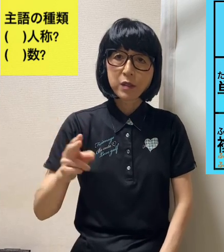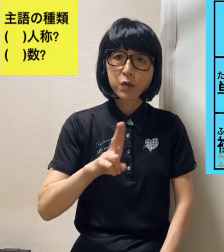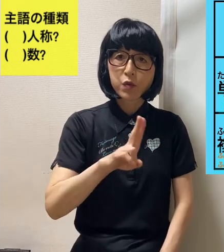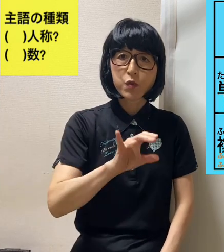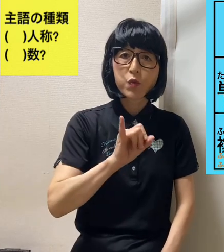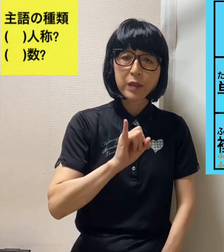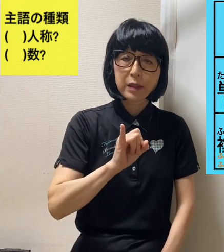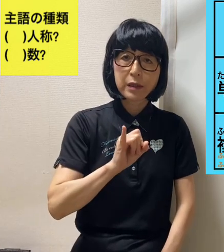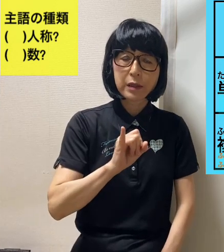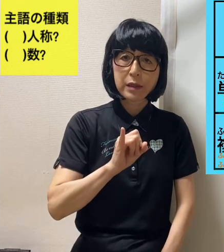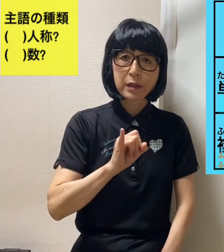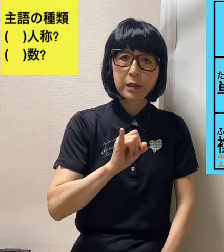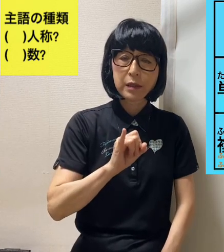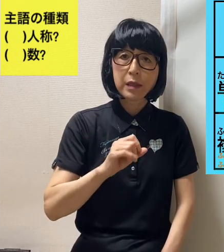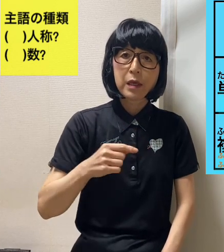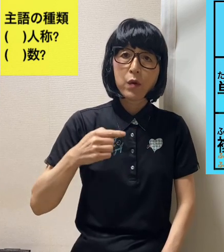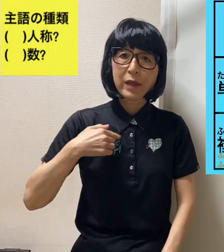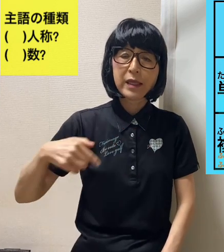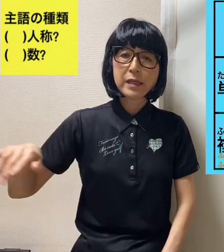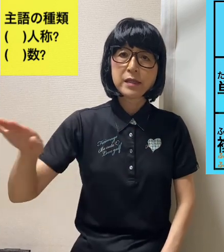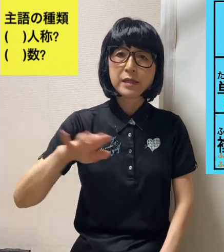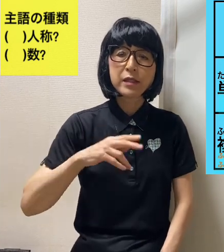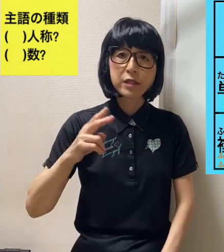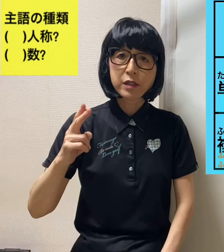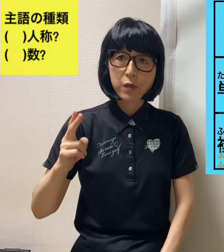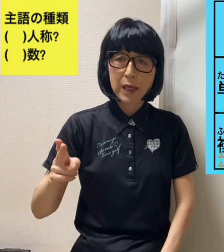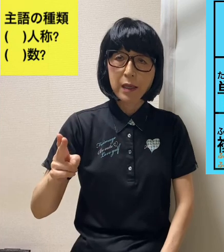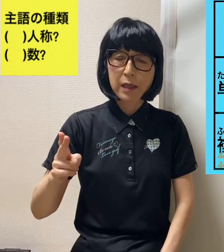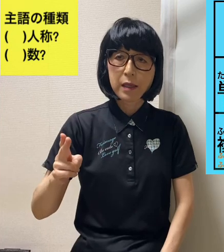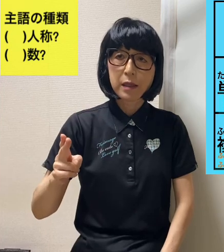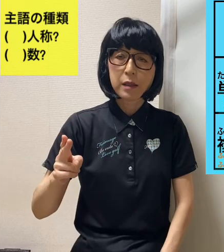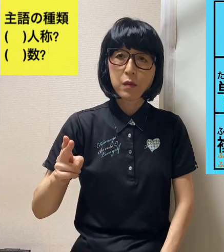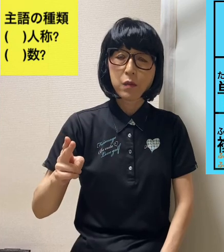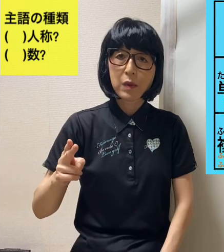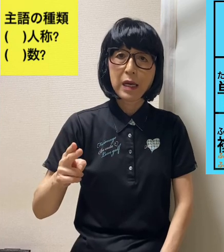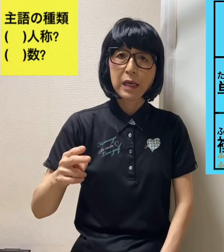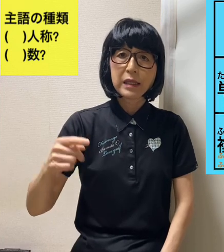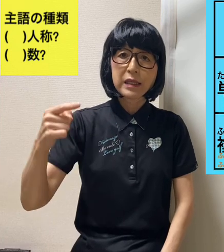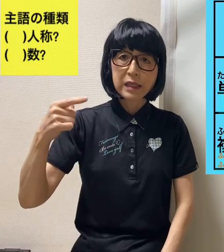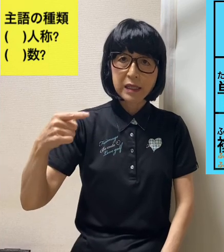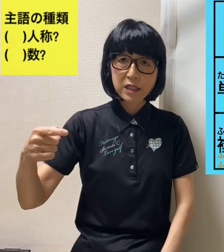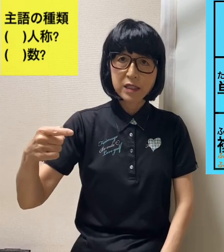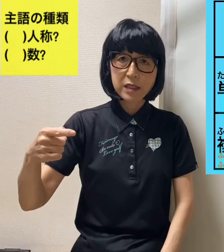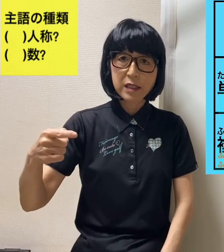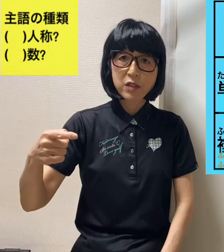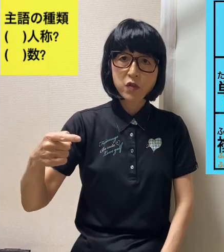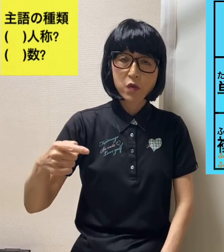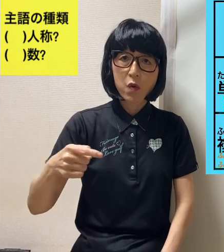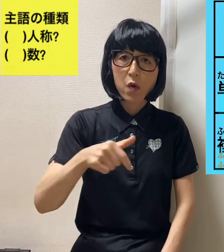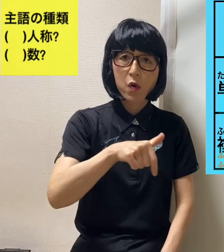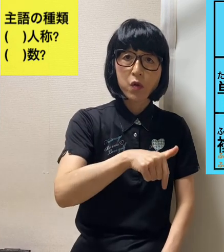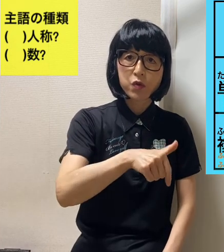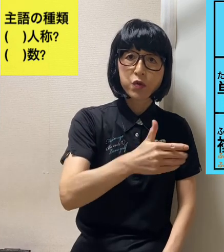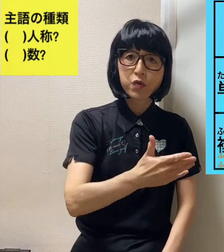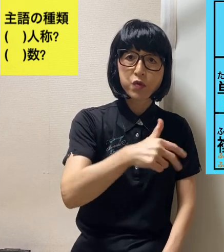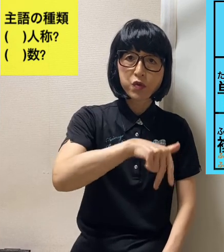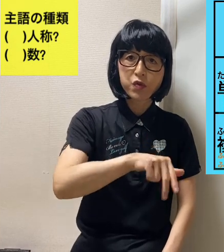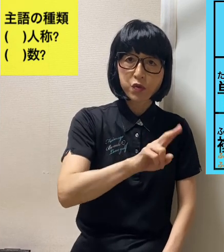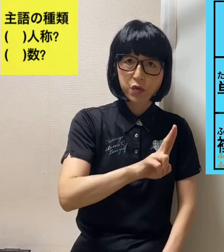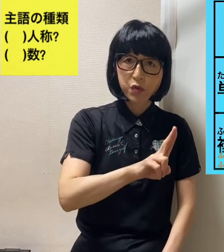丸3、 we。 私たちは。一人称、複数です